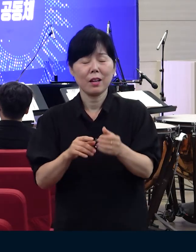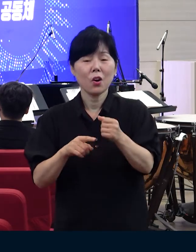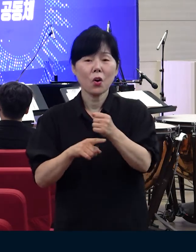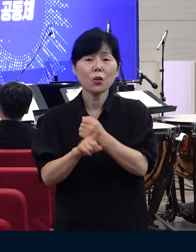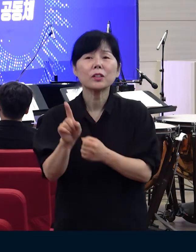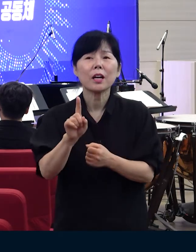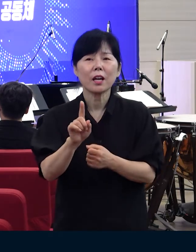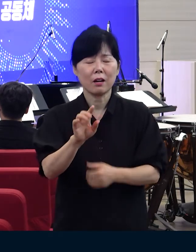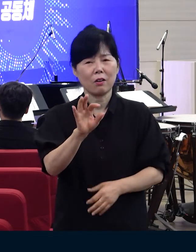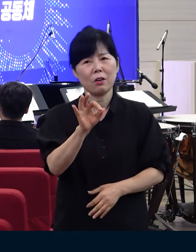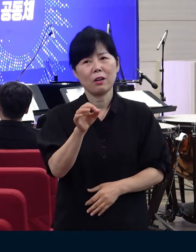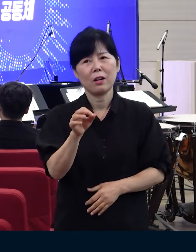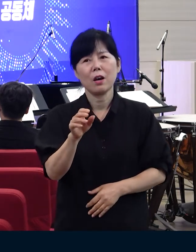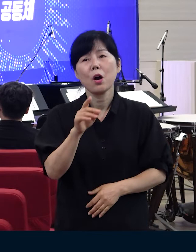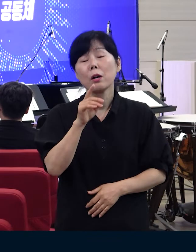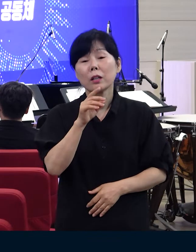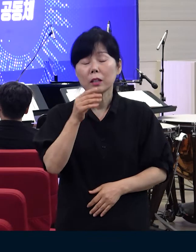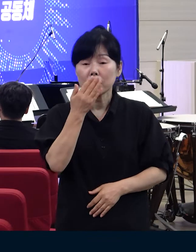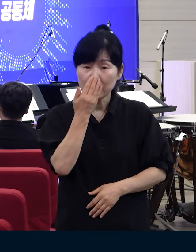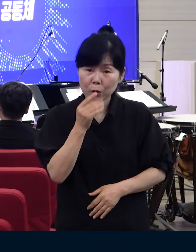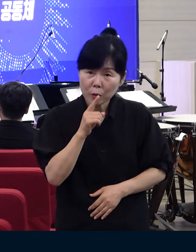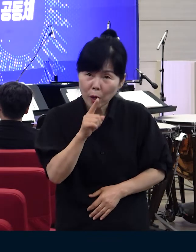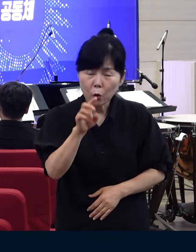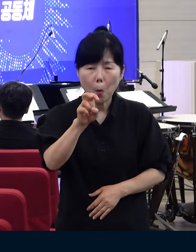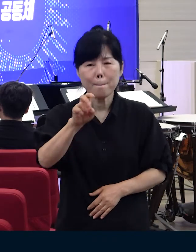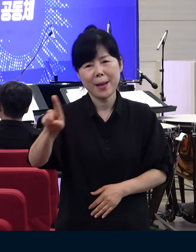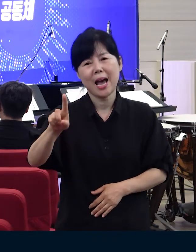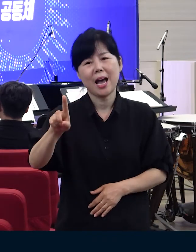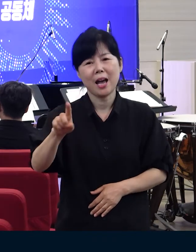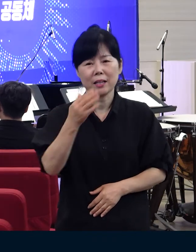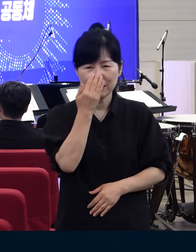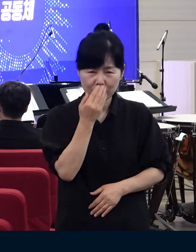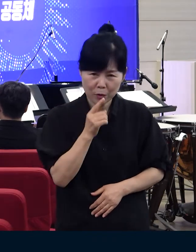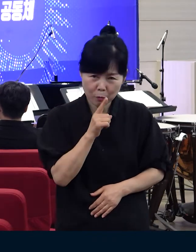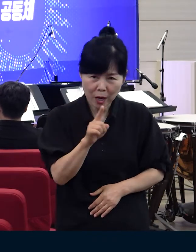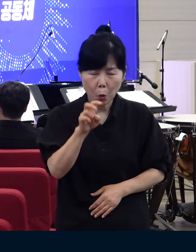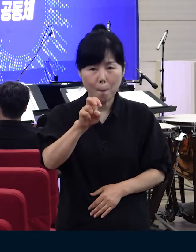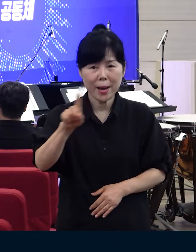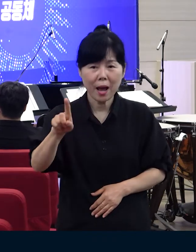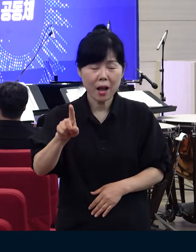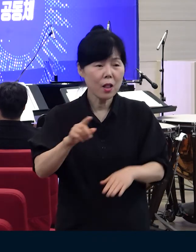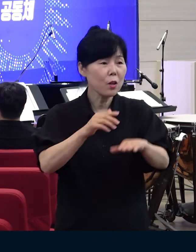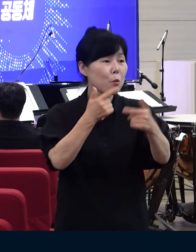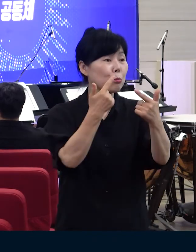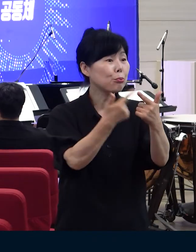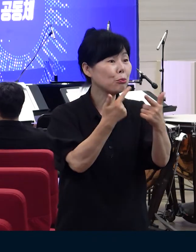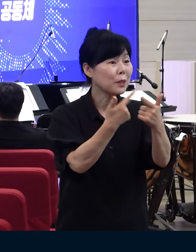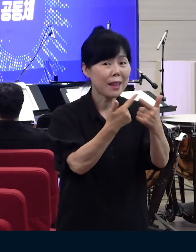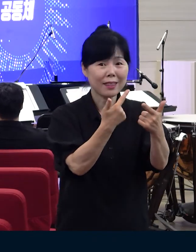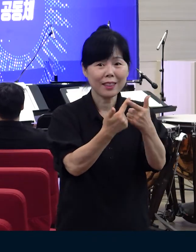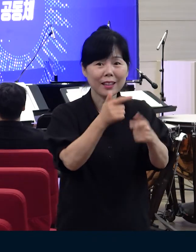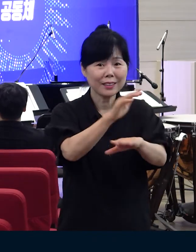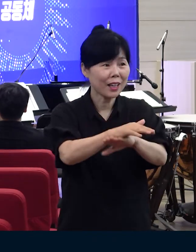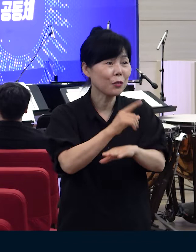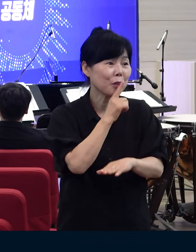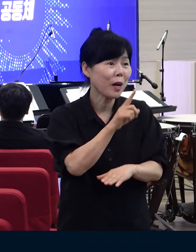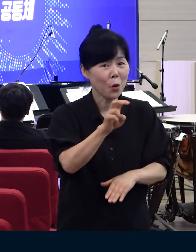하면은 마라는 말이다. 마. 그런데 정말 절묘하게도 부산 사람들의 마와 같은 마예요.